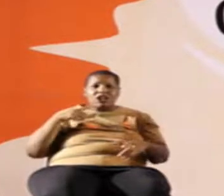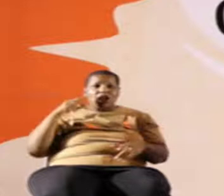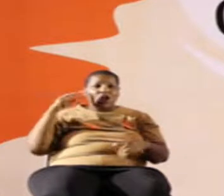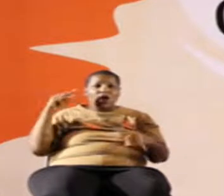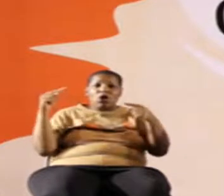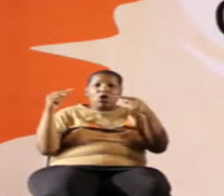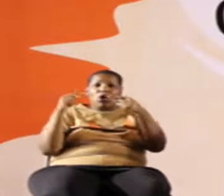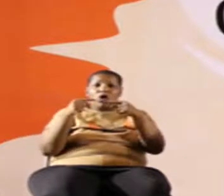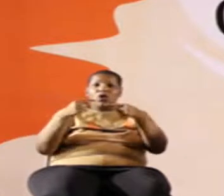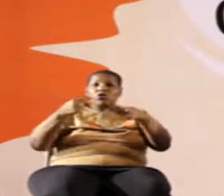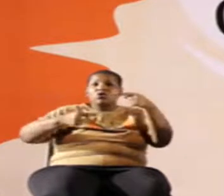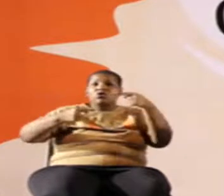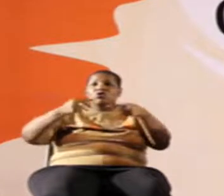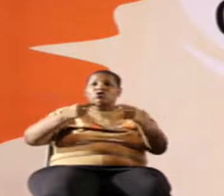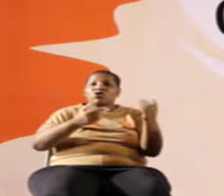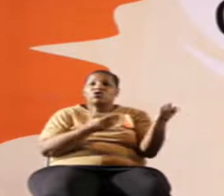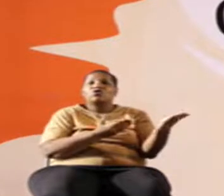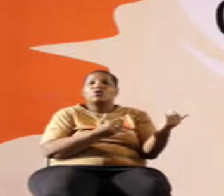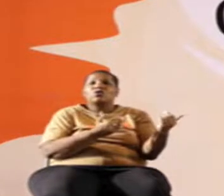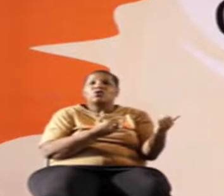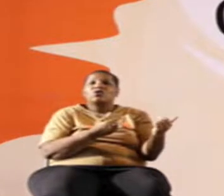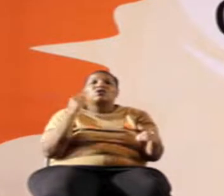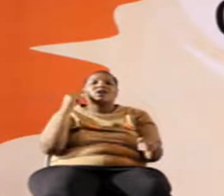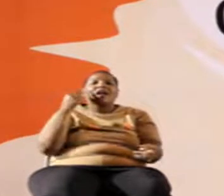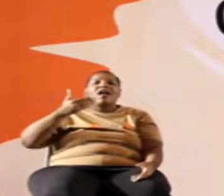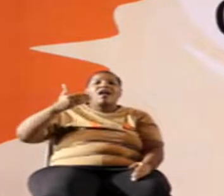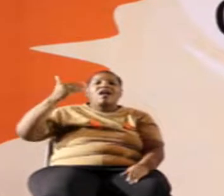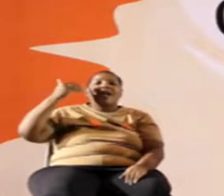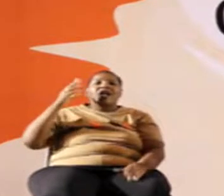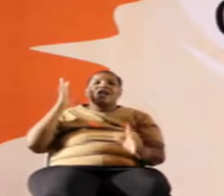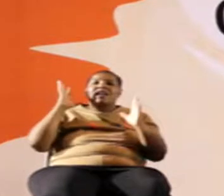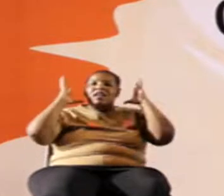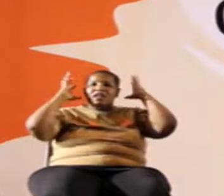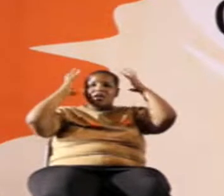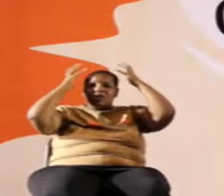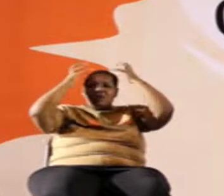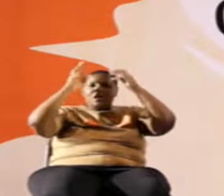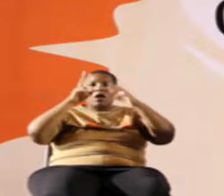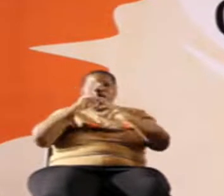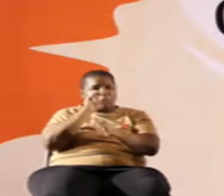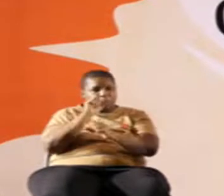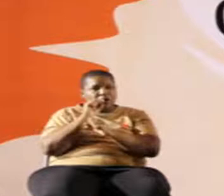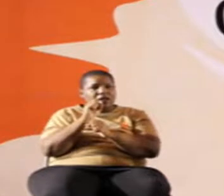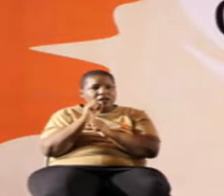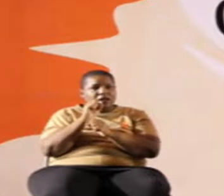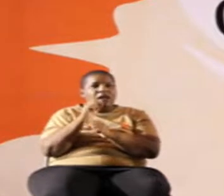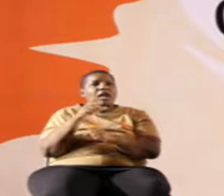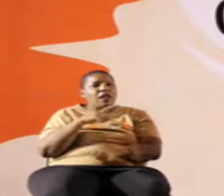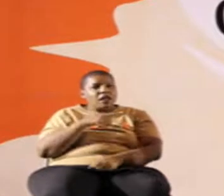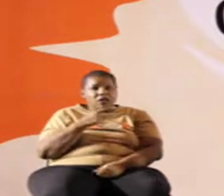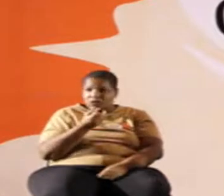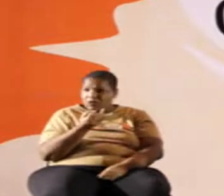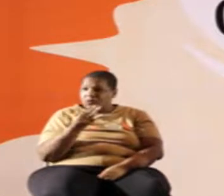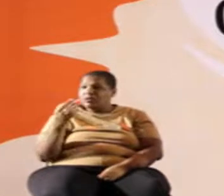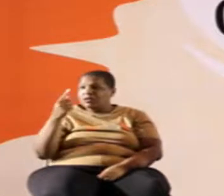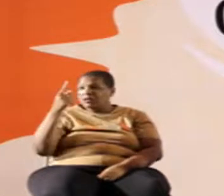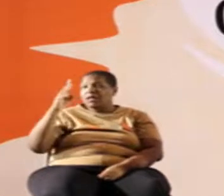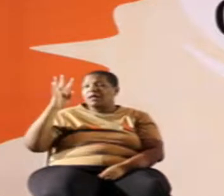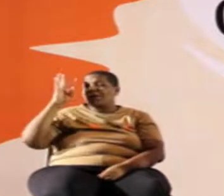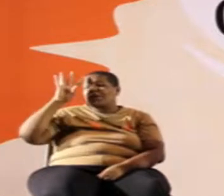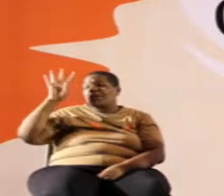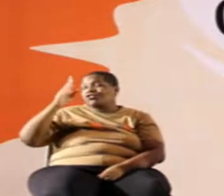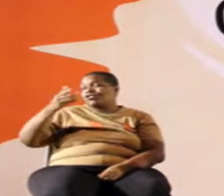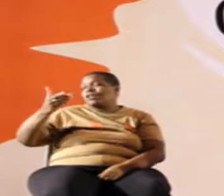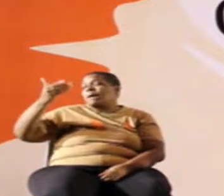os discursos da juventude da época. Black power. Até hoje, black power quer dizer muita coisa. Imagina naquele